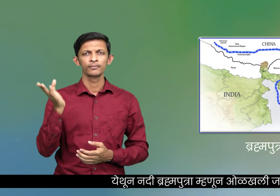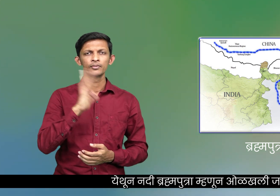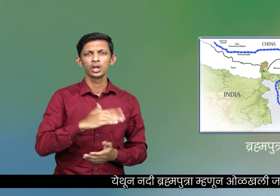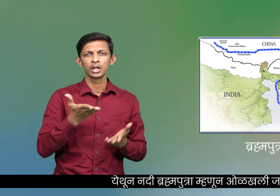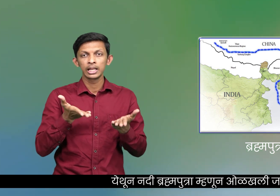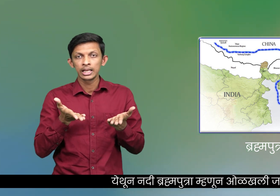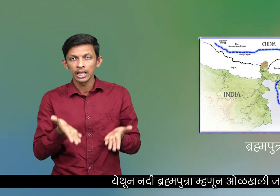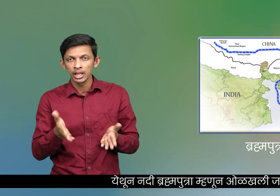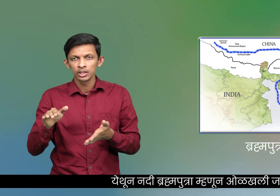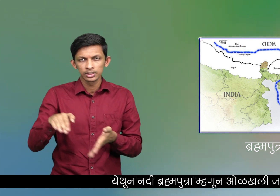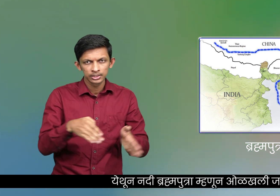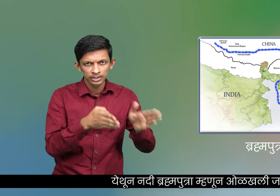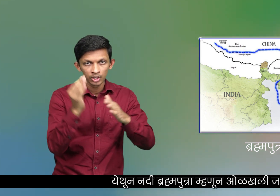येथून नदी ब्रह्मपुत्रा म्हणून ओळखली जाते.